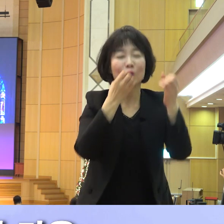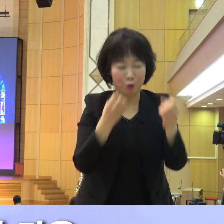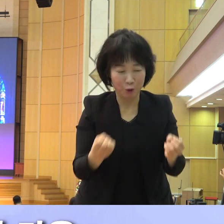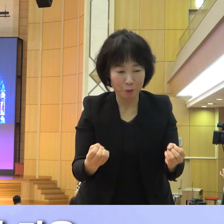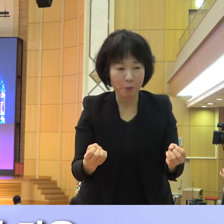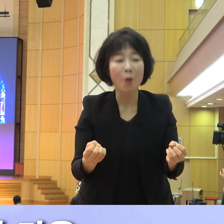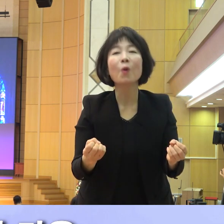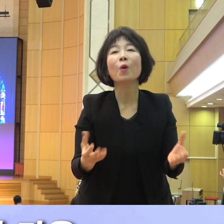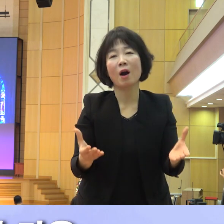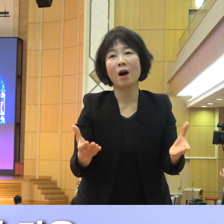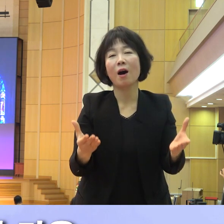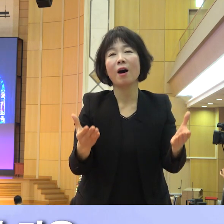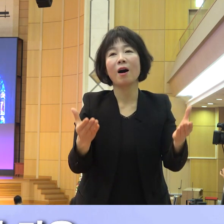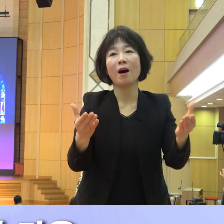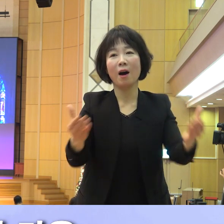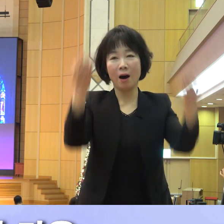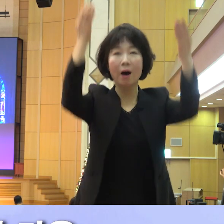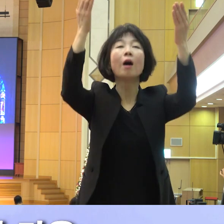예배